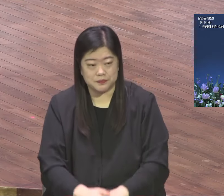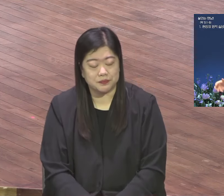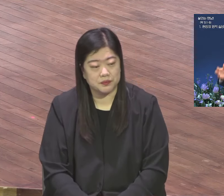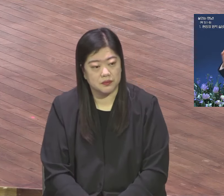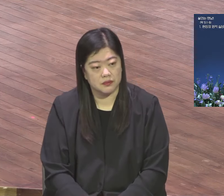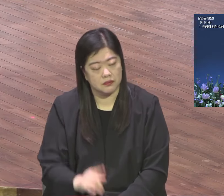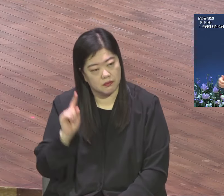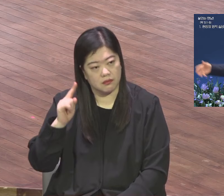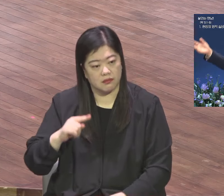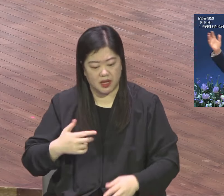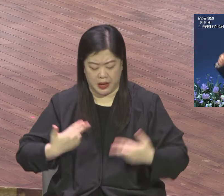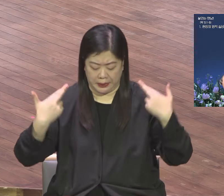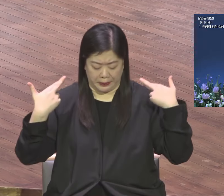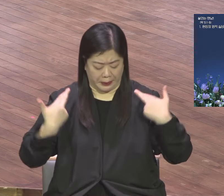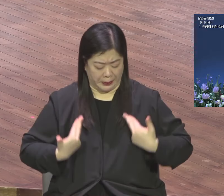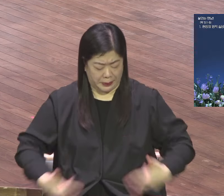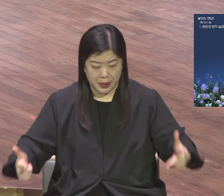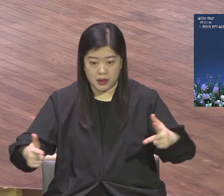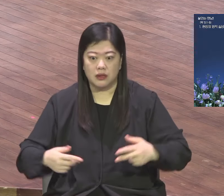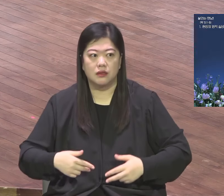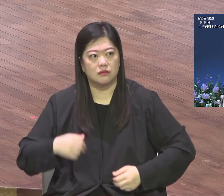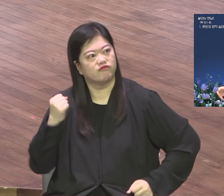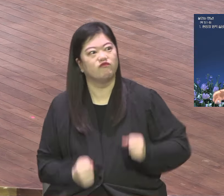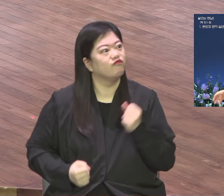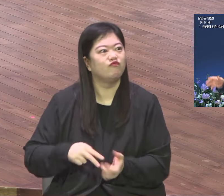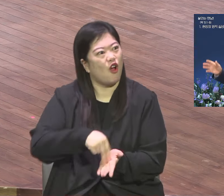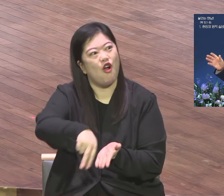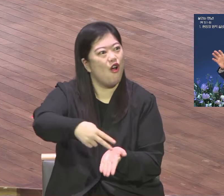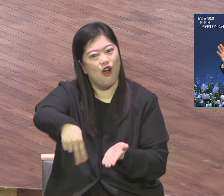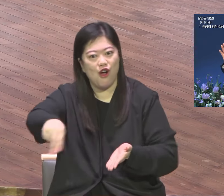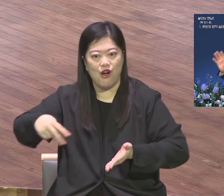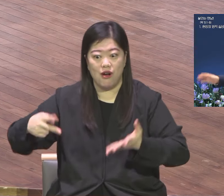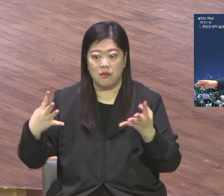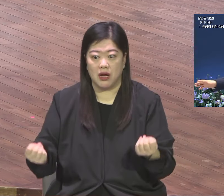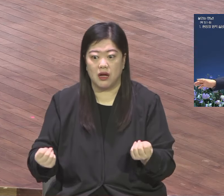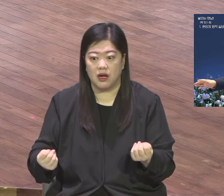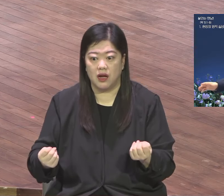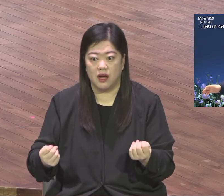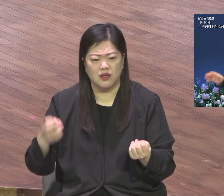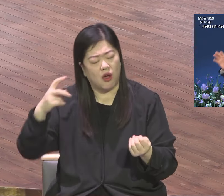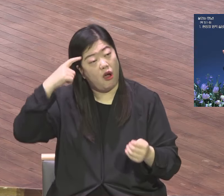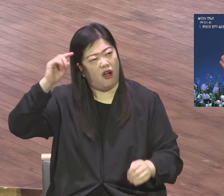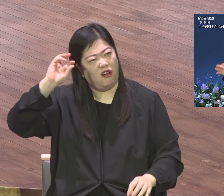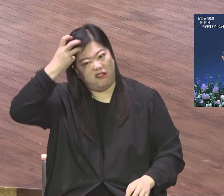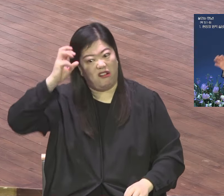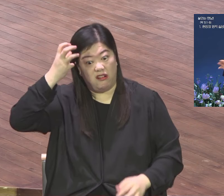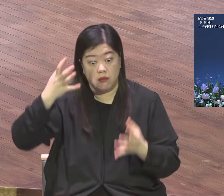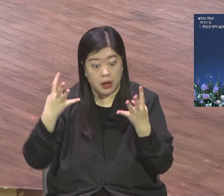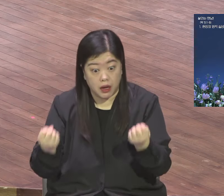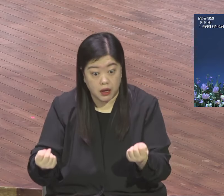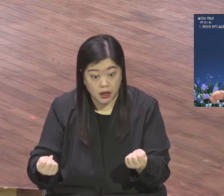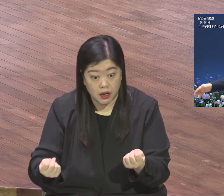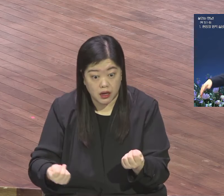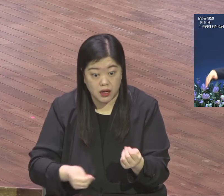막 그냥 벌거벗고 뛰어다니는 사람도 있었고 미치가 돌아다니는 거지도 많았지만은 미친 사람도 많았어요. 길거리에